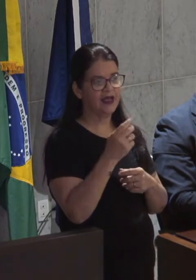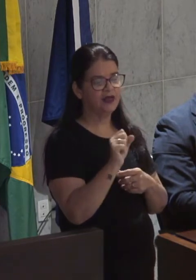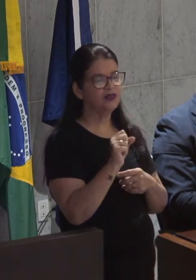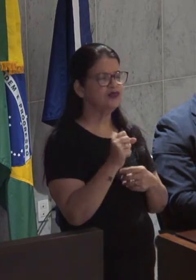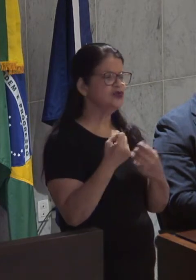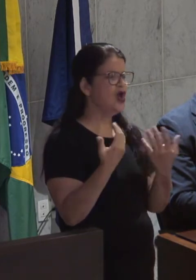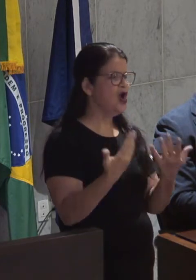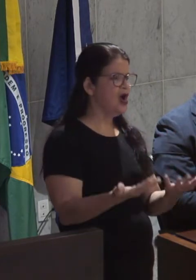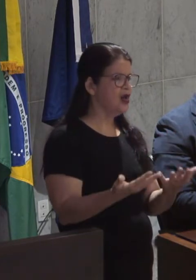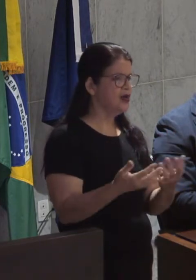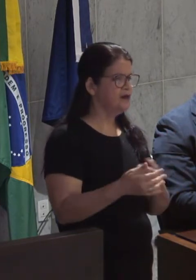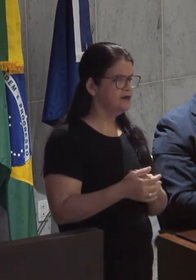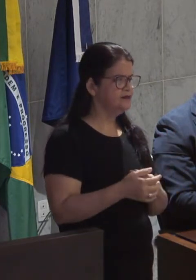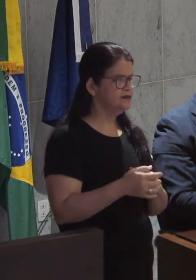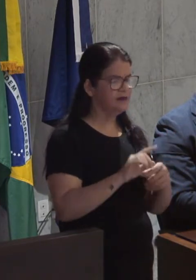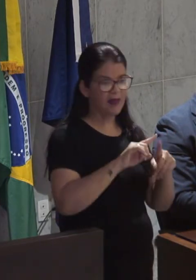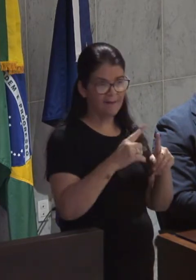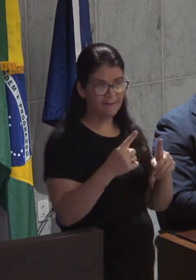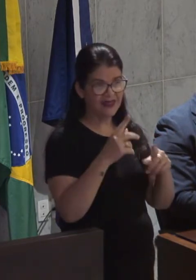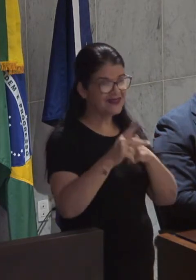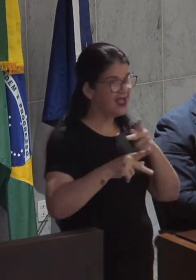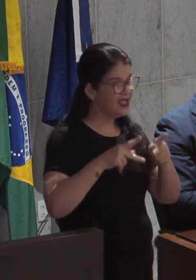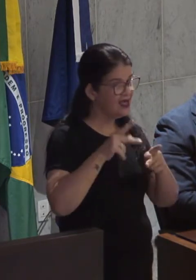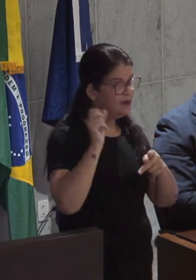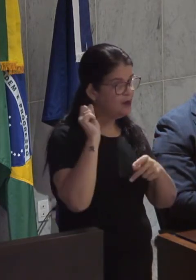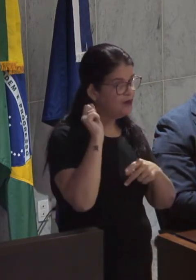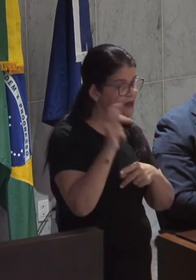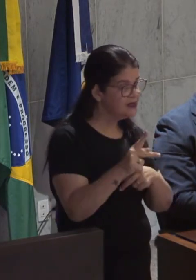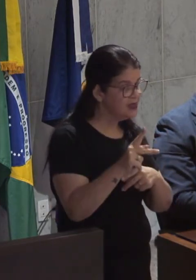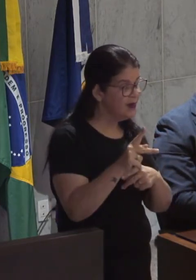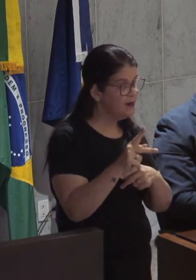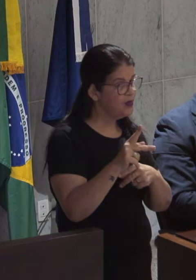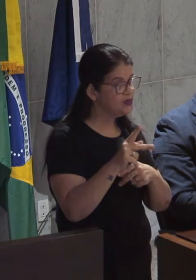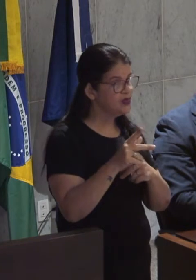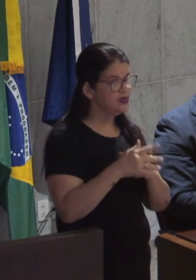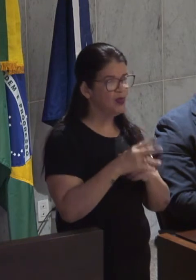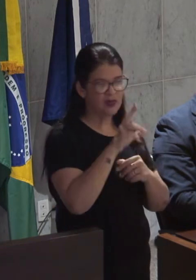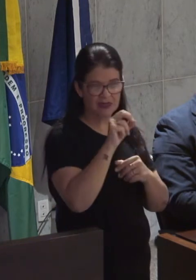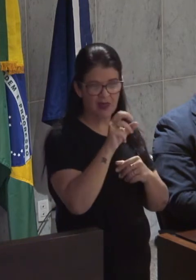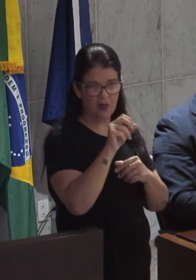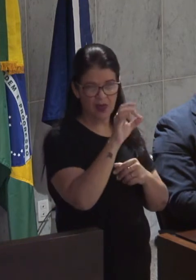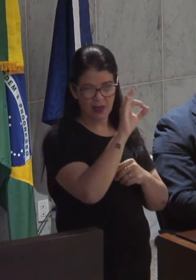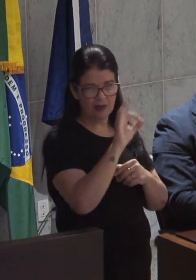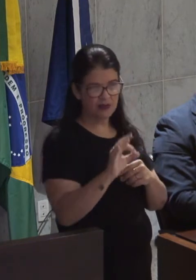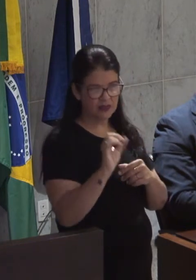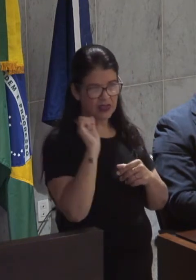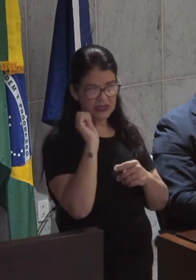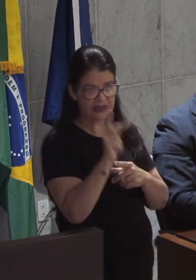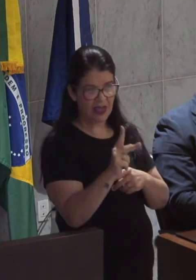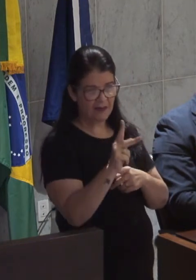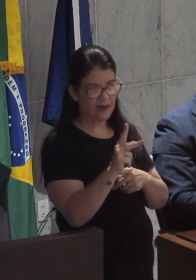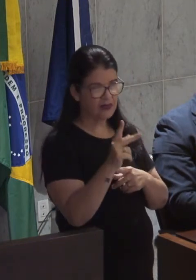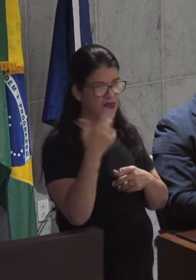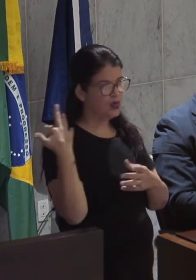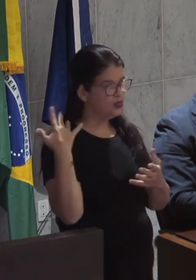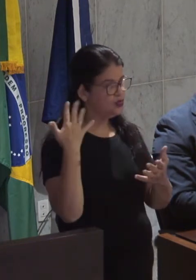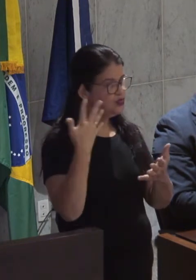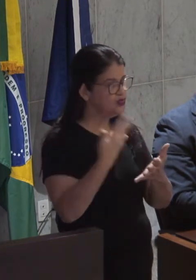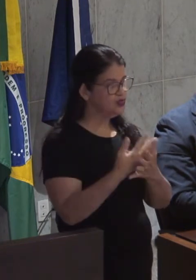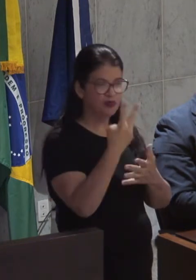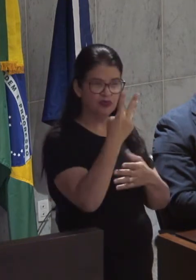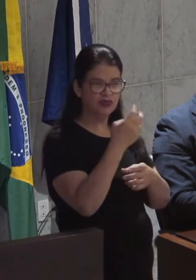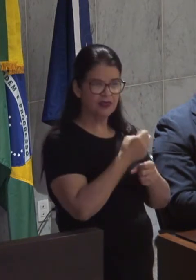Ora, mas aquele povo que se aposentou, 50% que se aposentou nos últimos